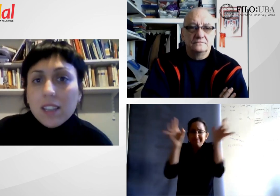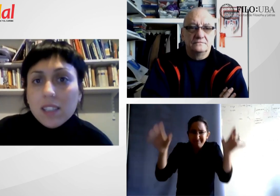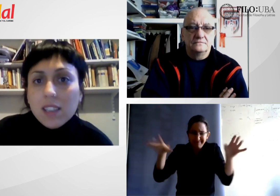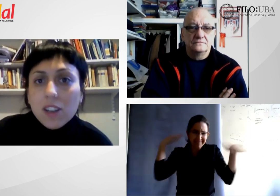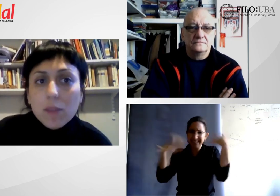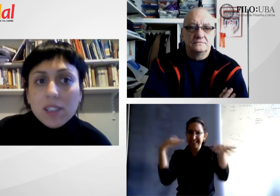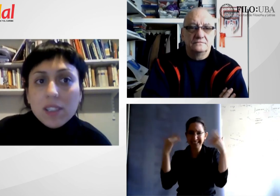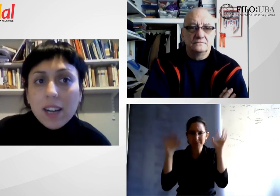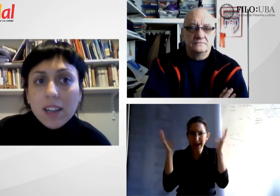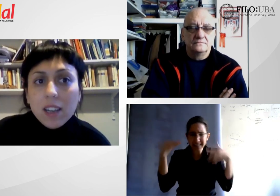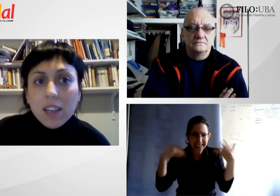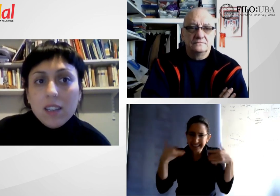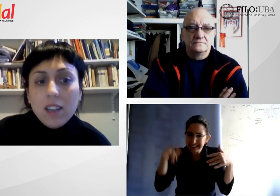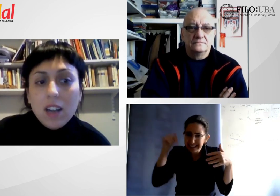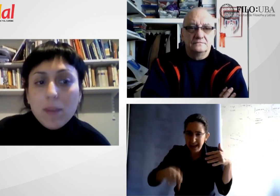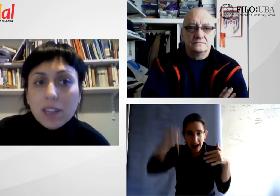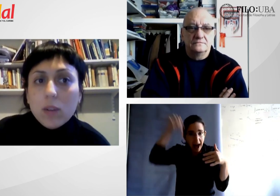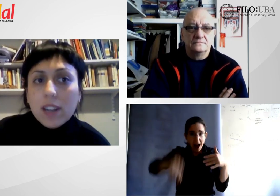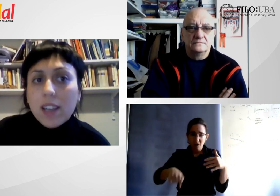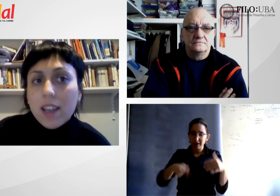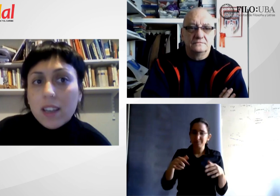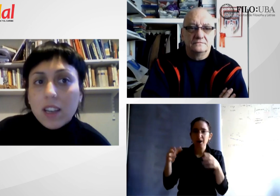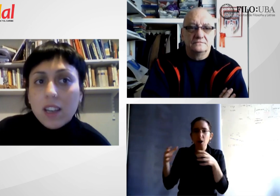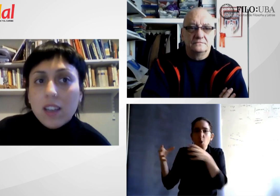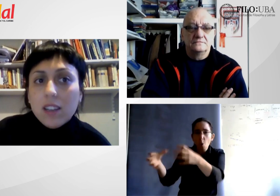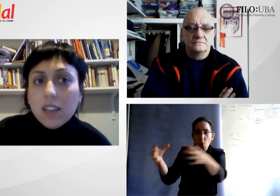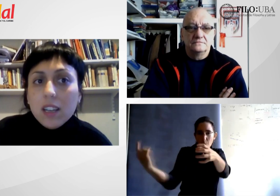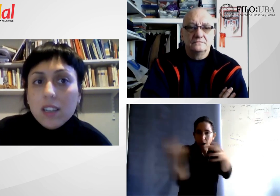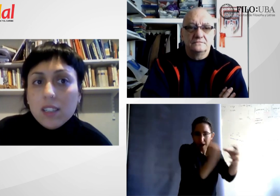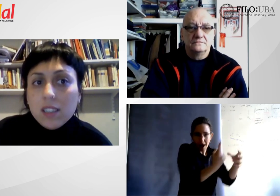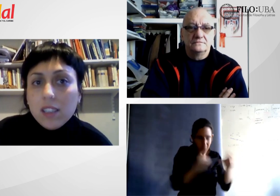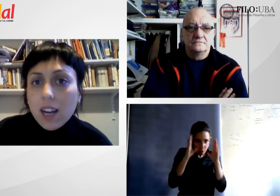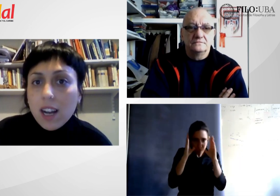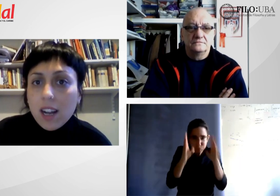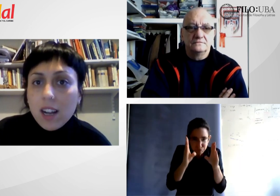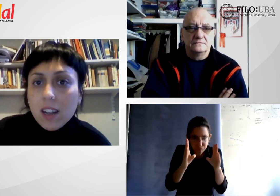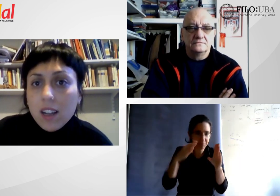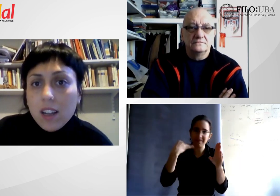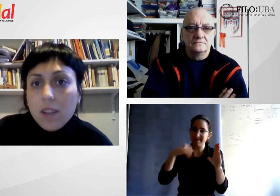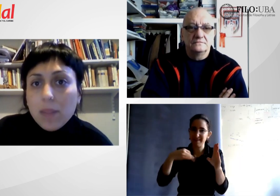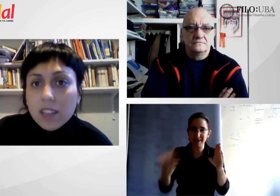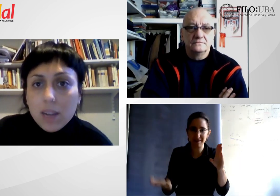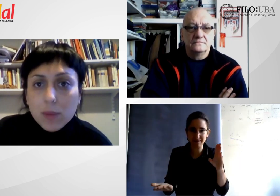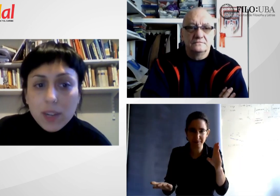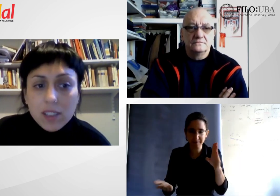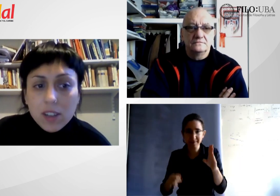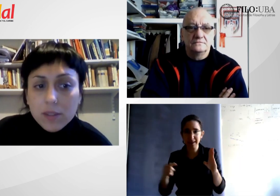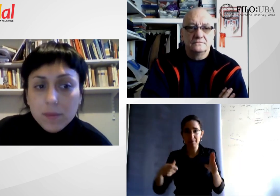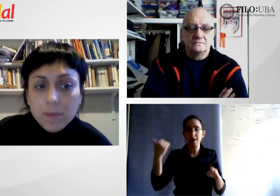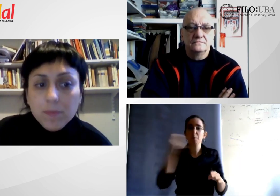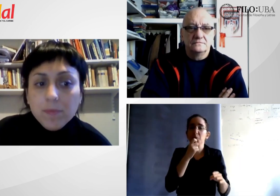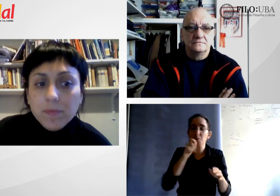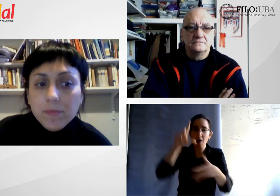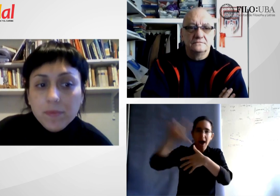es tan necesario pensar en las particularidades que necesita parte de la población.